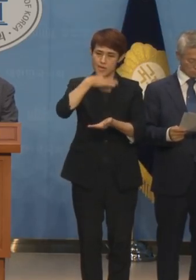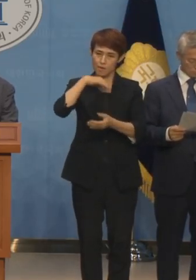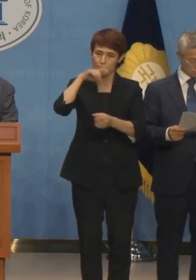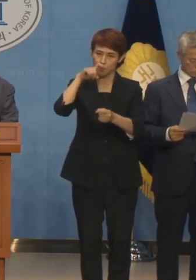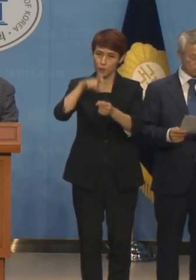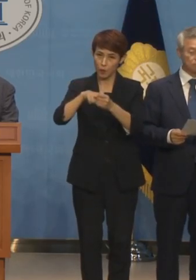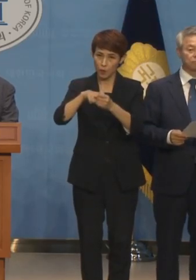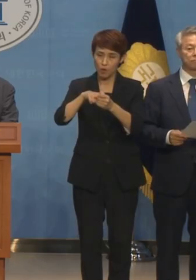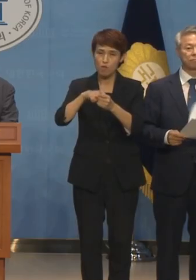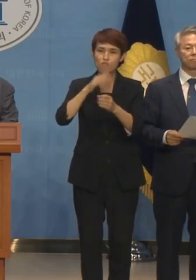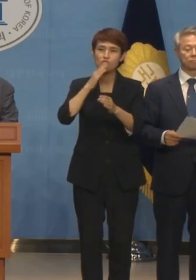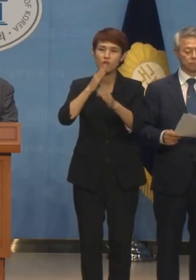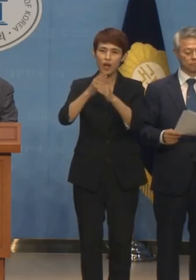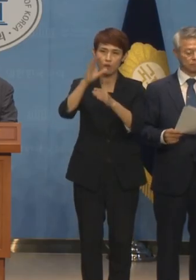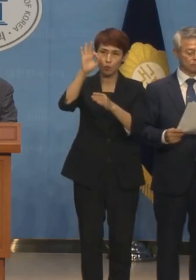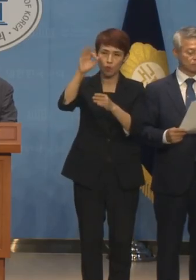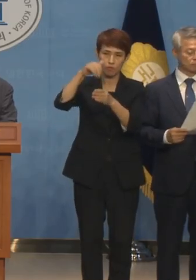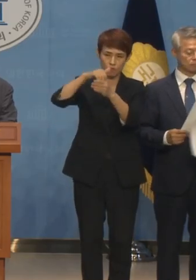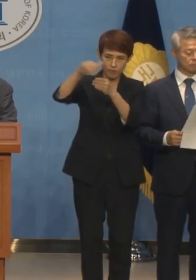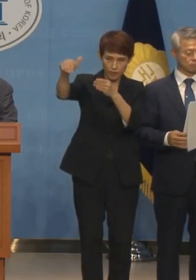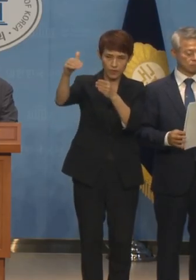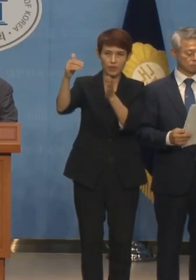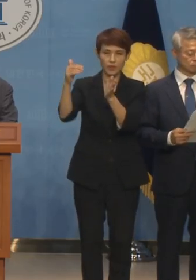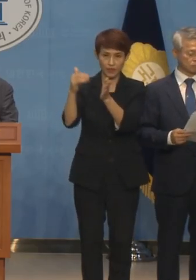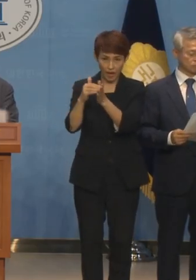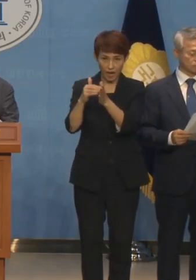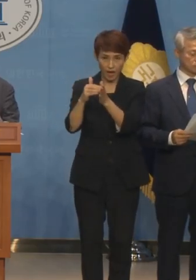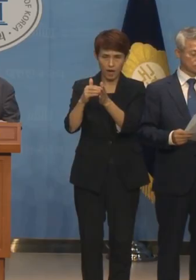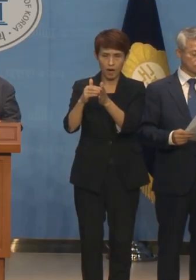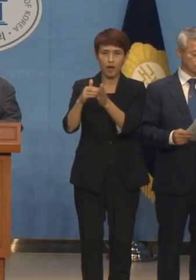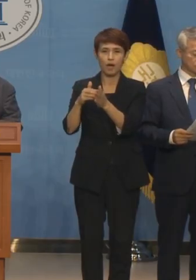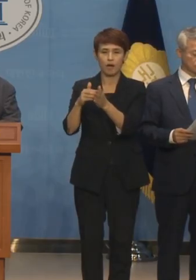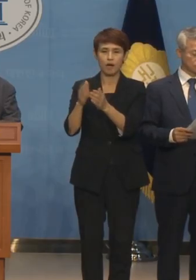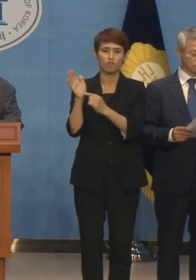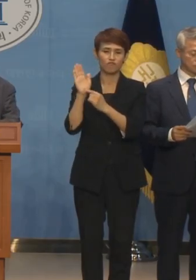노리고 북한 측에 돈을 주었다고 판결한 것입니다.